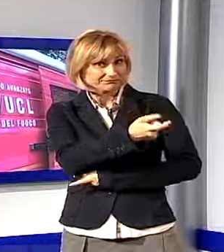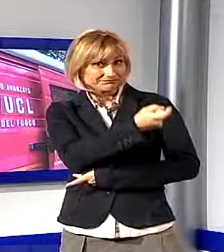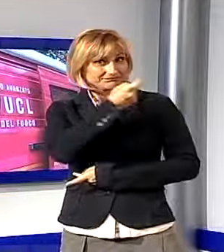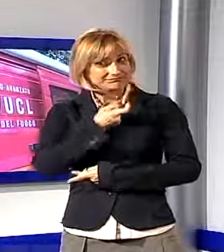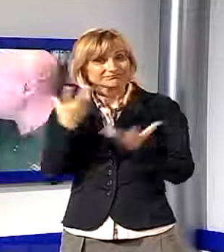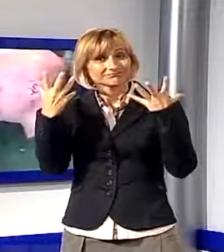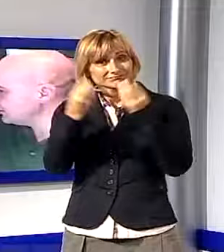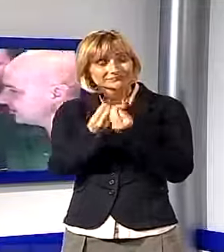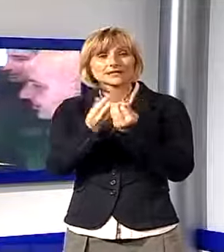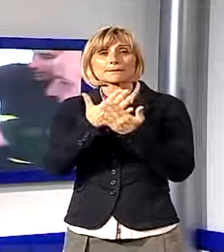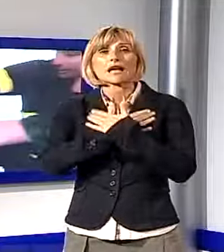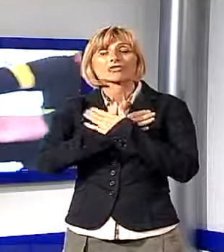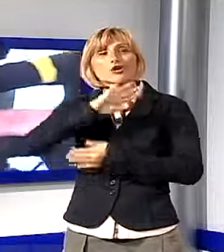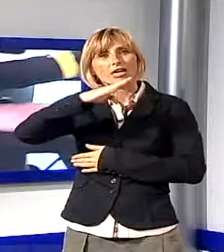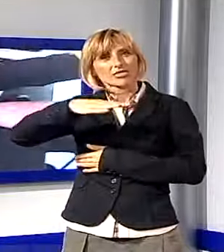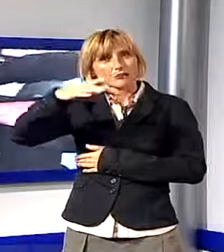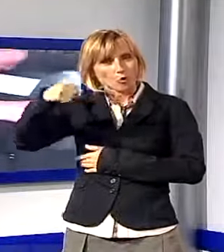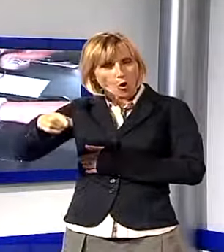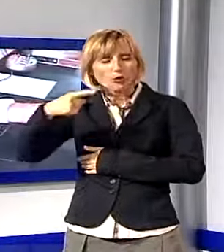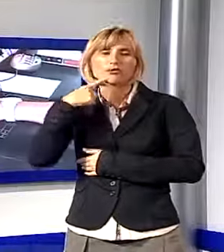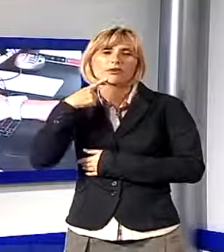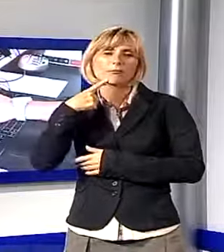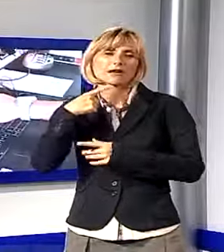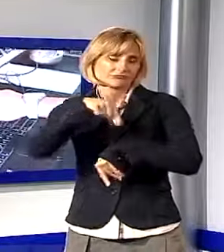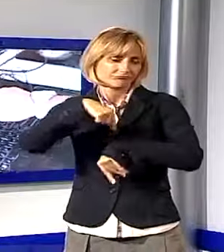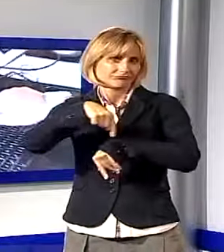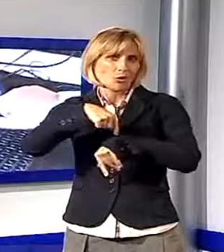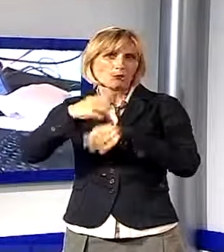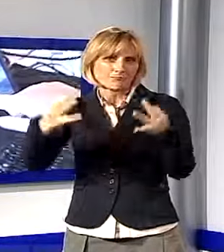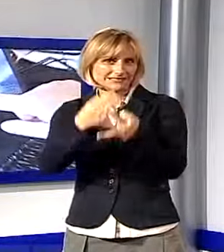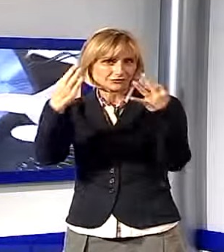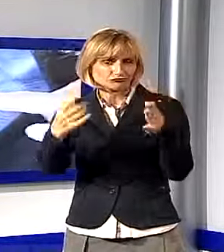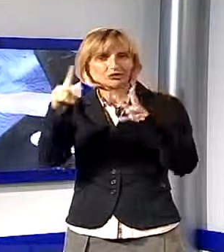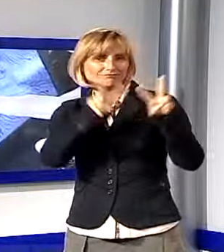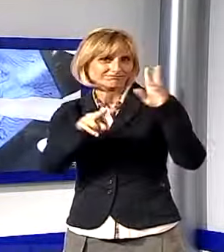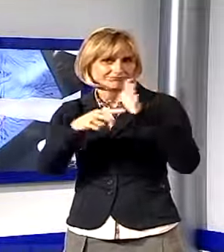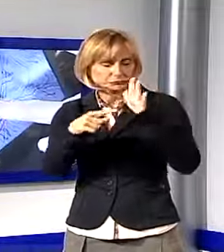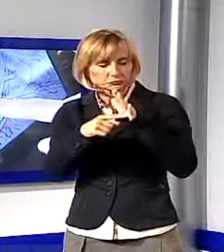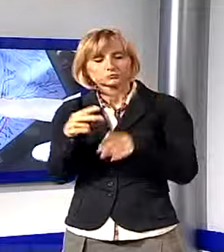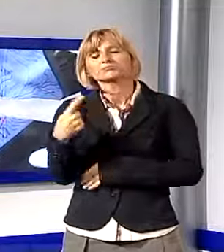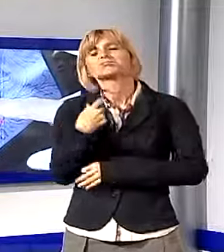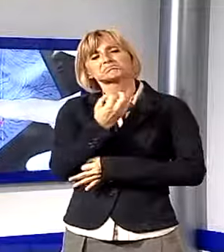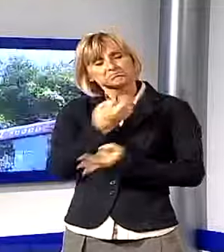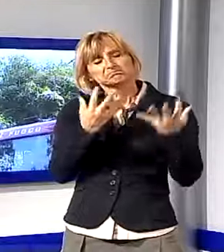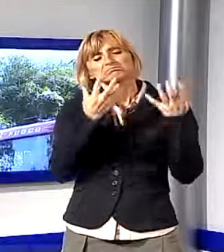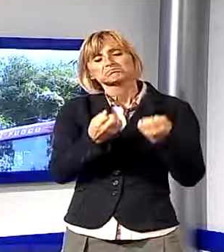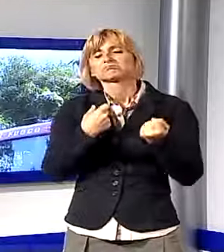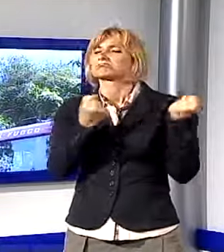nel comune di Villa Basilica per trascorrere qualche ora all'aperto. Una volta arrivati i due sono scesi insieme a cercare funghi nelle